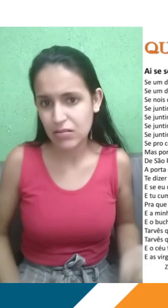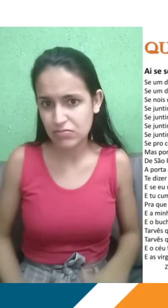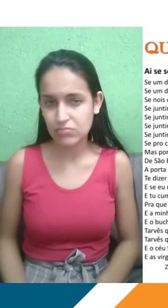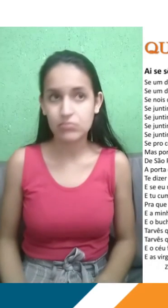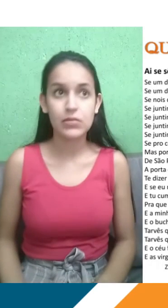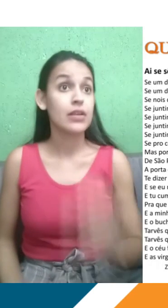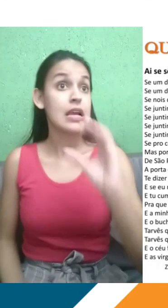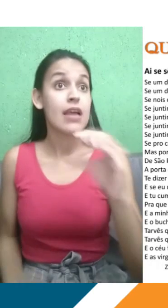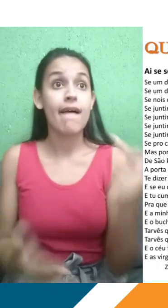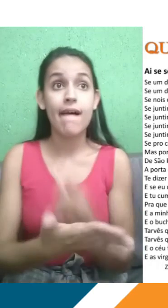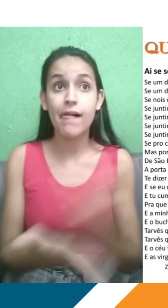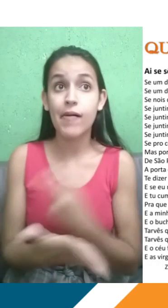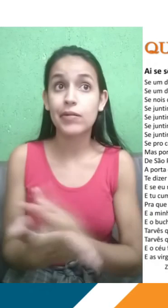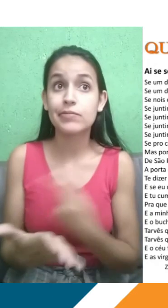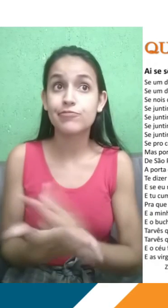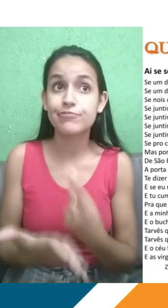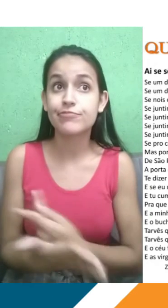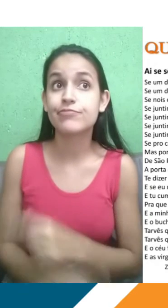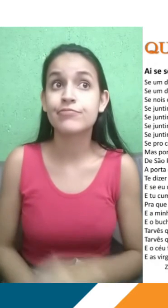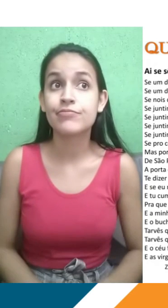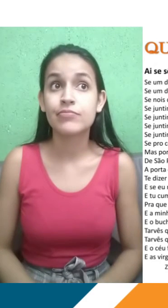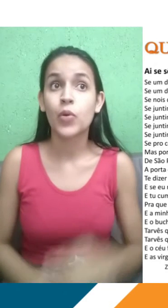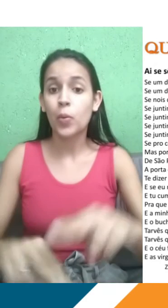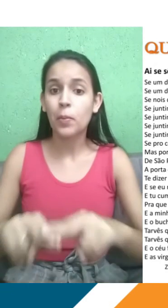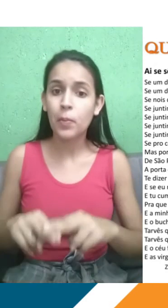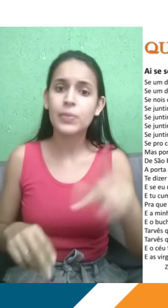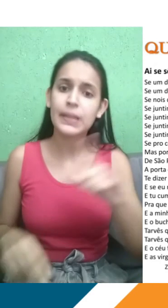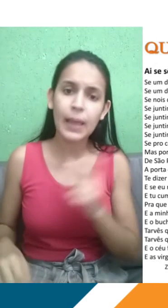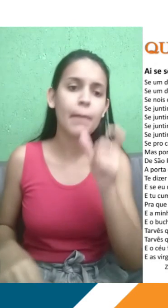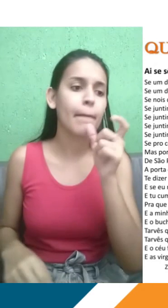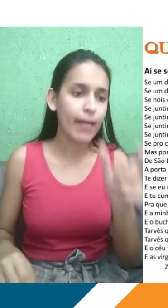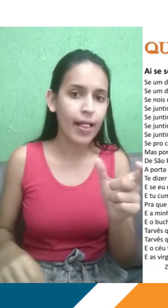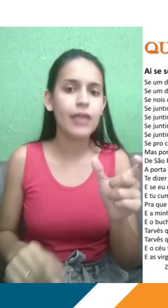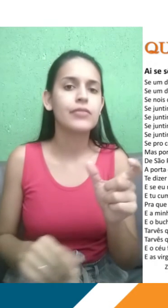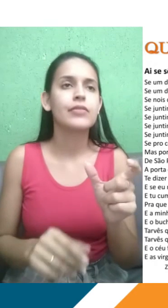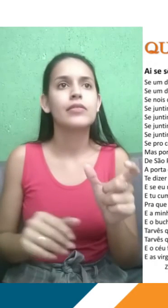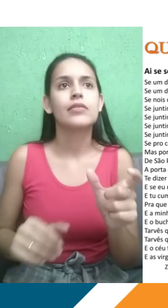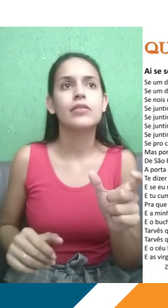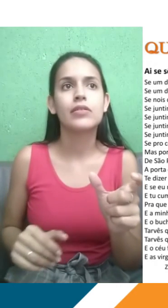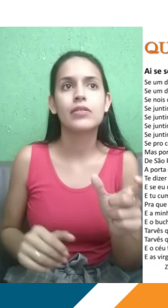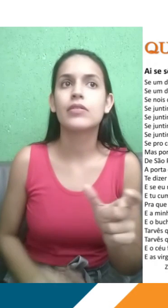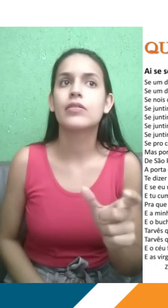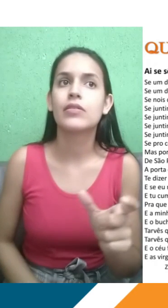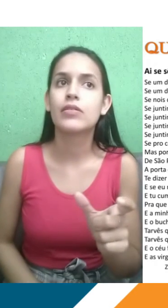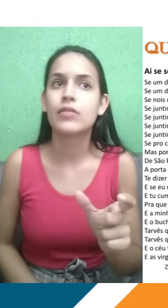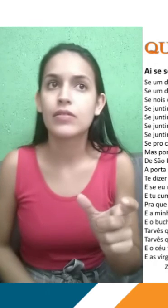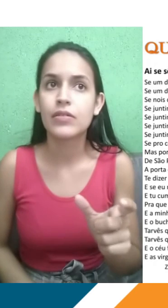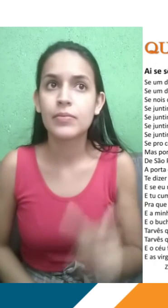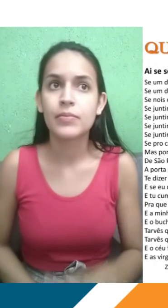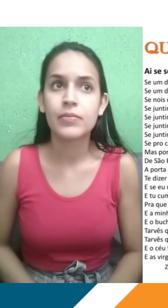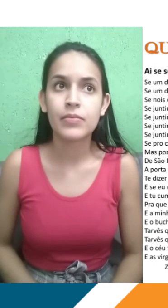leitura fácil do poema não é o uso de palavras isoladas, mas sim um contexto apresentado no poema, que é